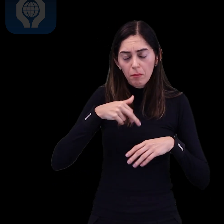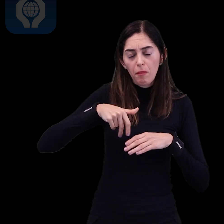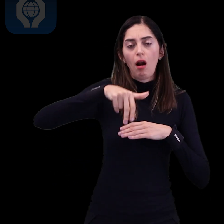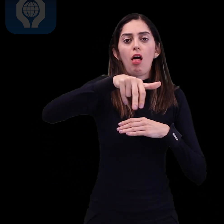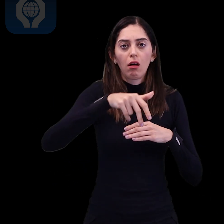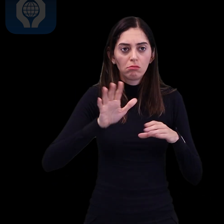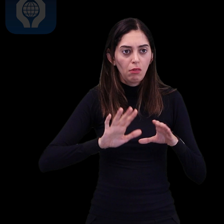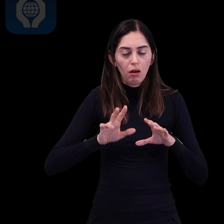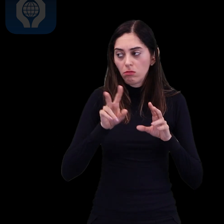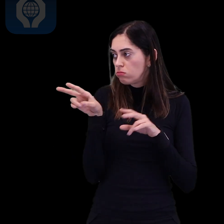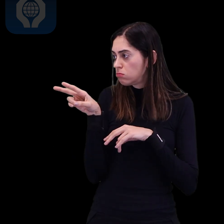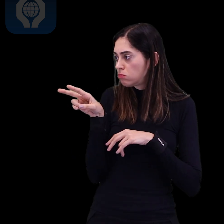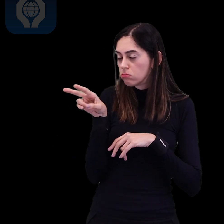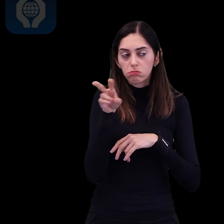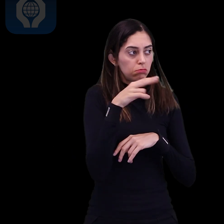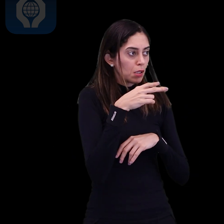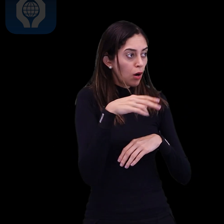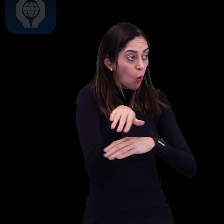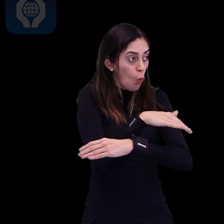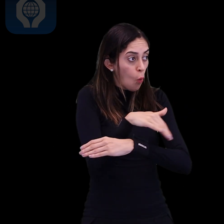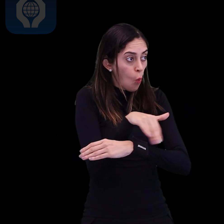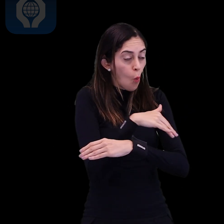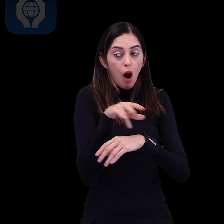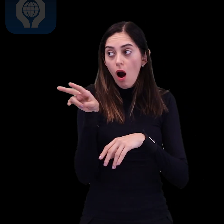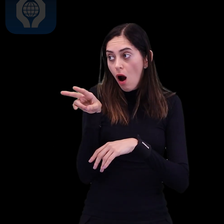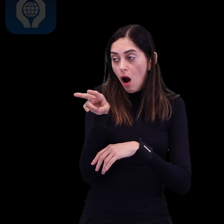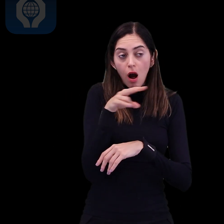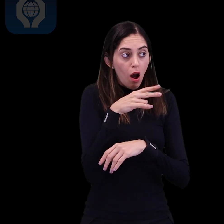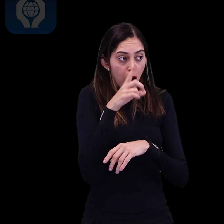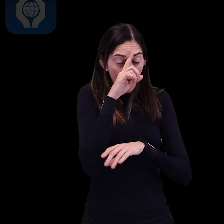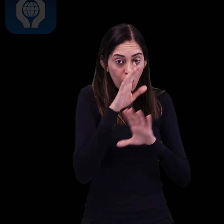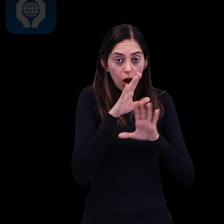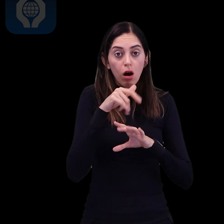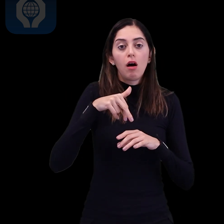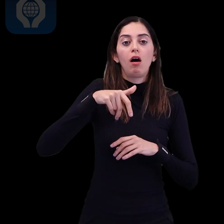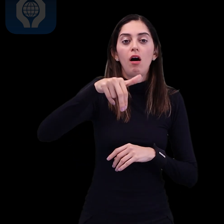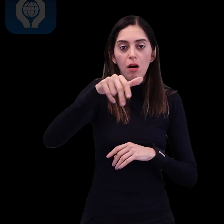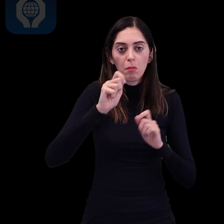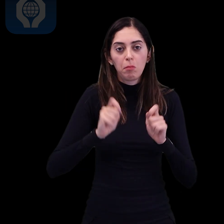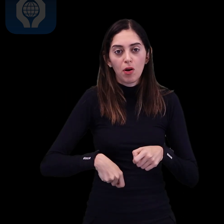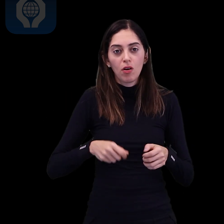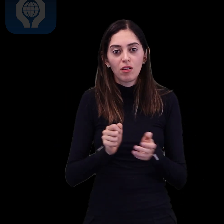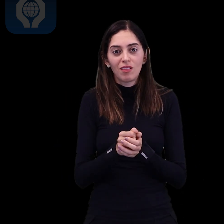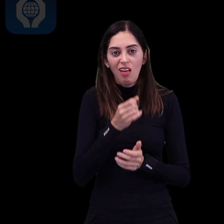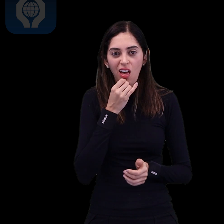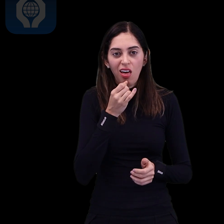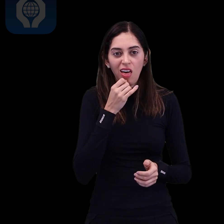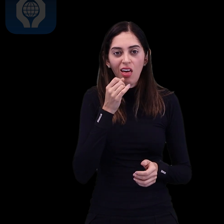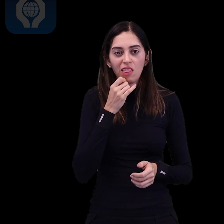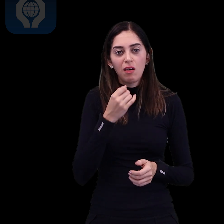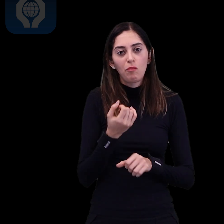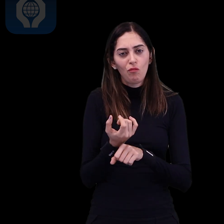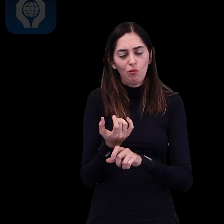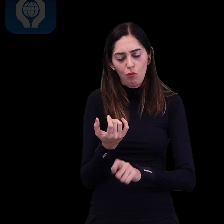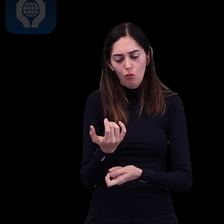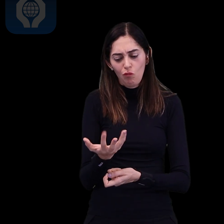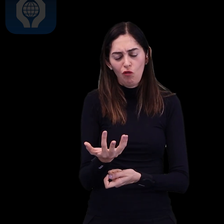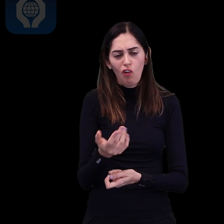antes de atravessar a rua. Ensinaram-lhe a não colocar a mão no forno quente. Por que eles fizeram isso? Porque